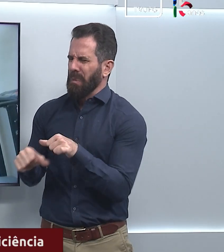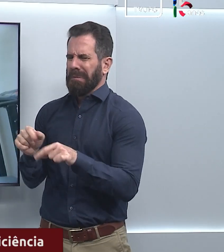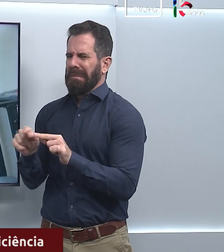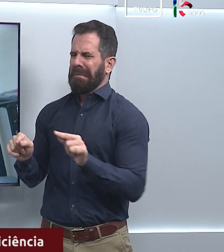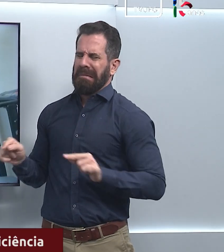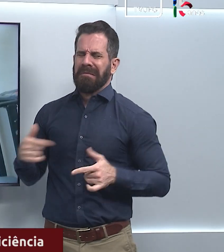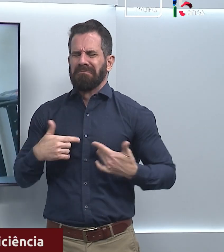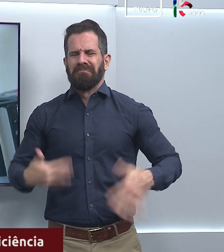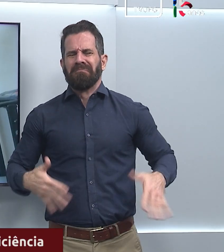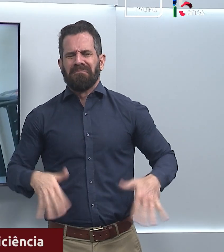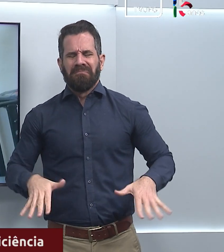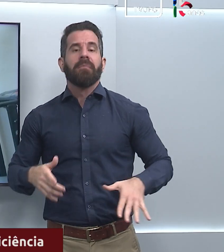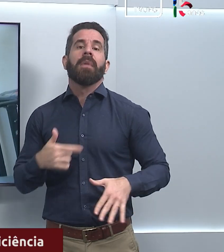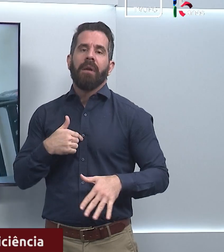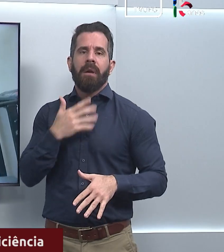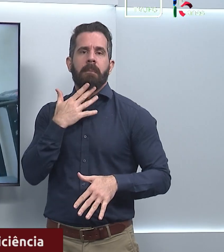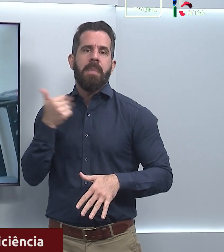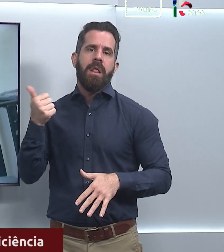âmbito